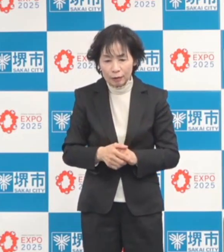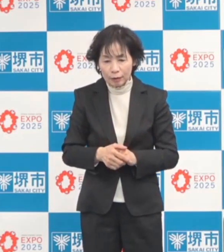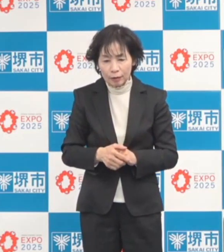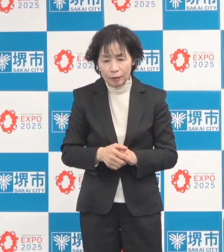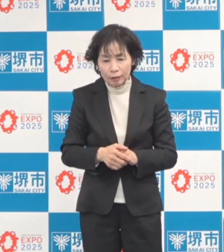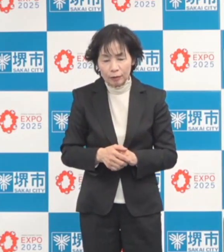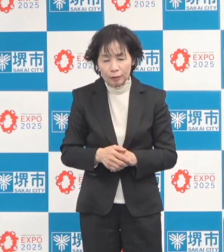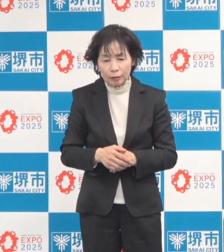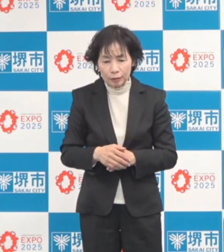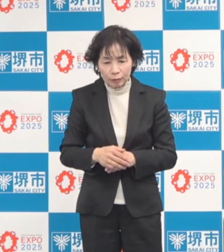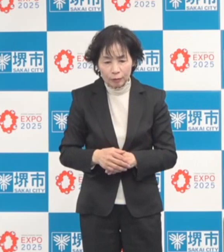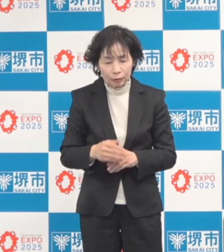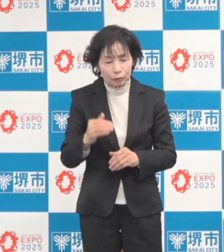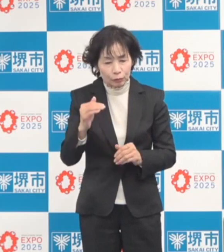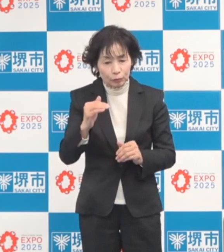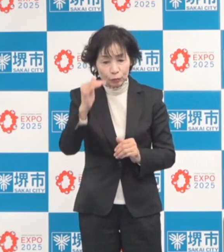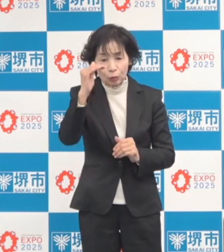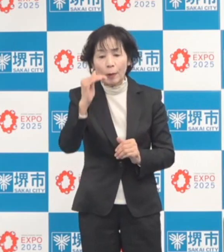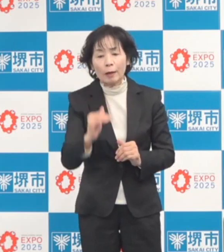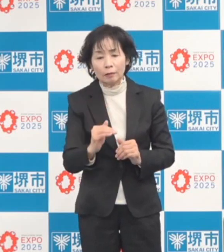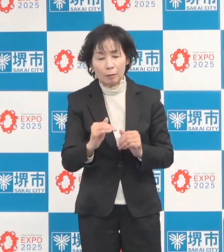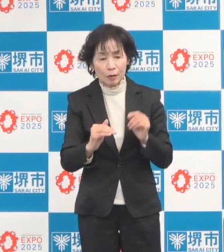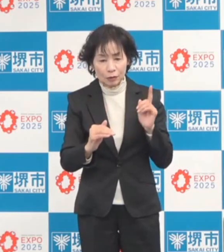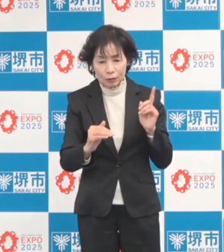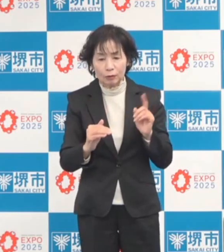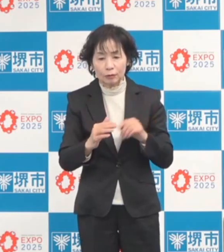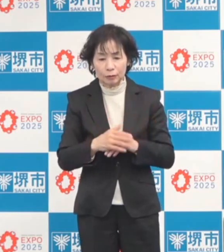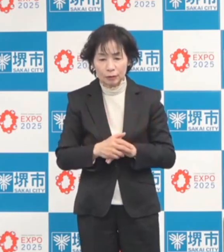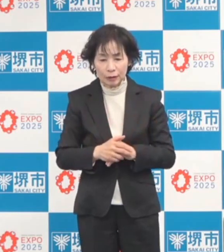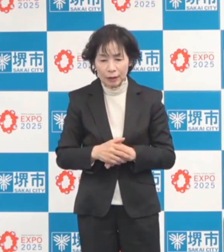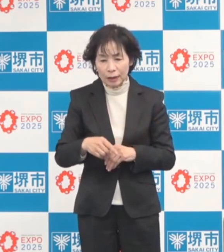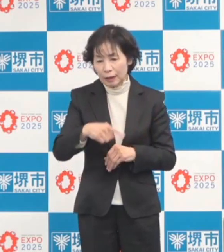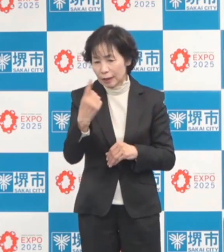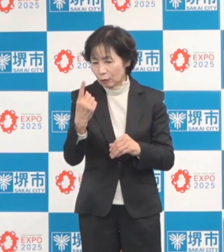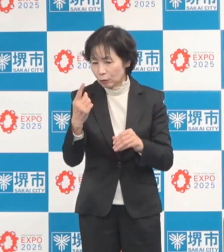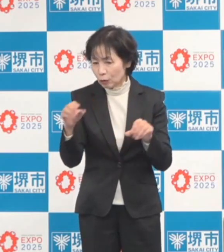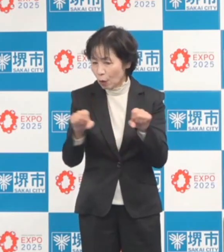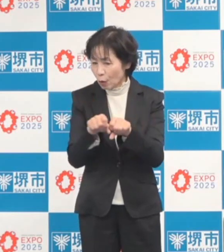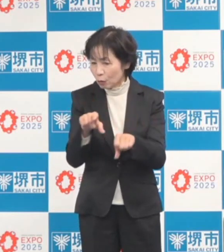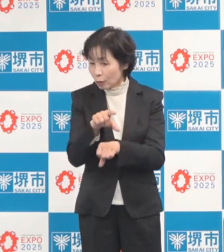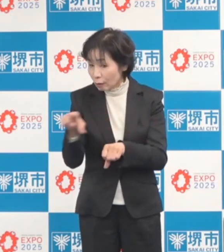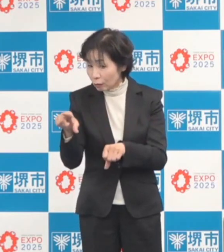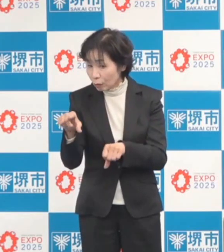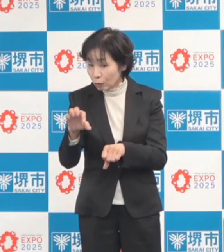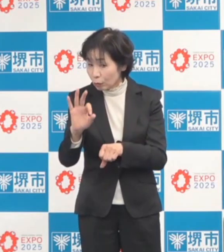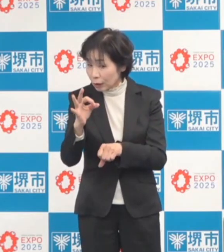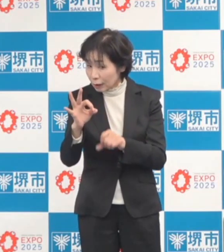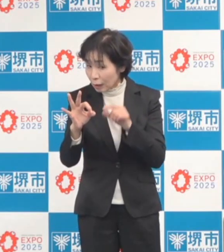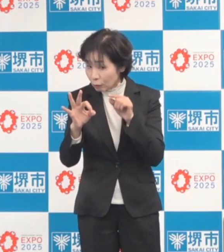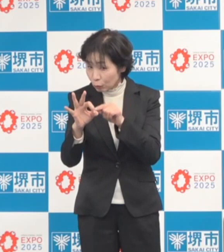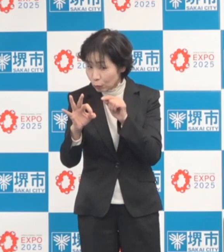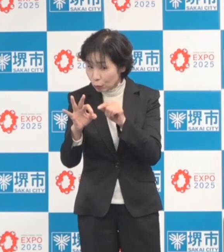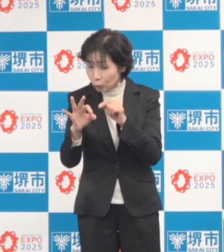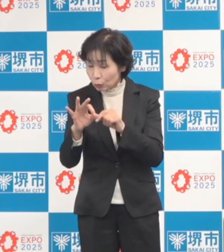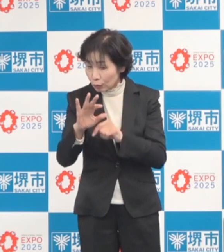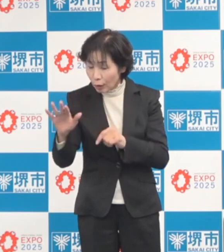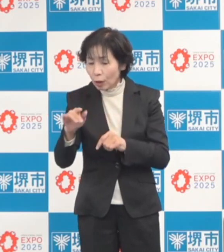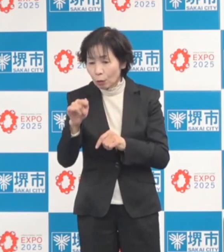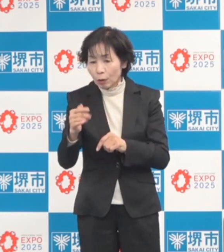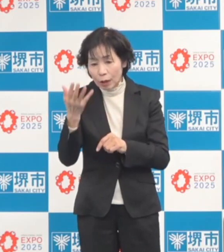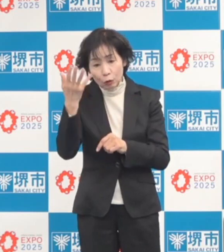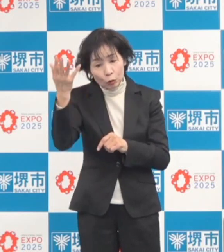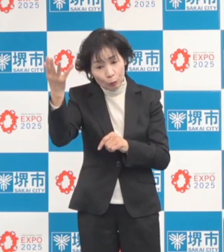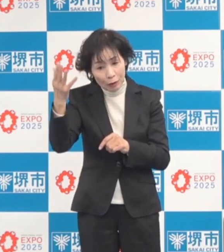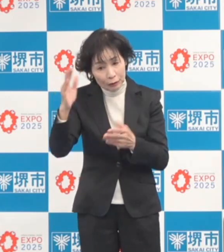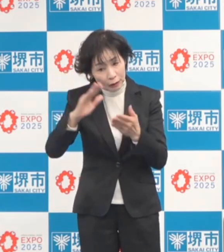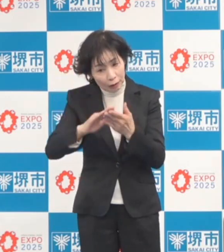りググッと減っておりますし、100億円という額で果たしてこれが望ましいのかどうかという